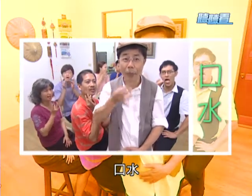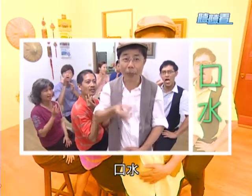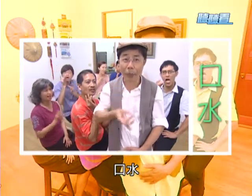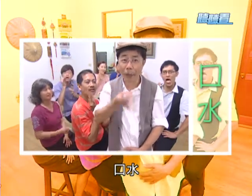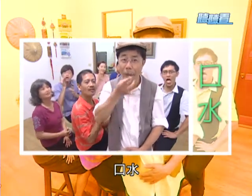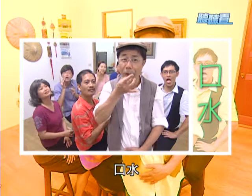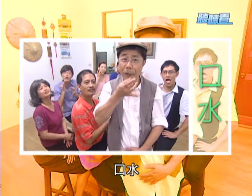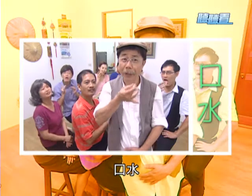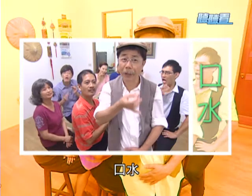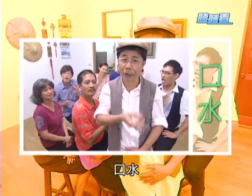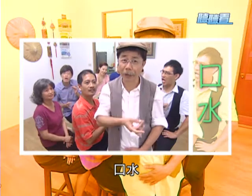口水。